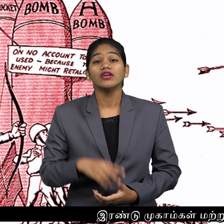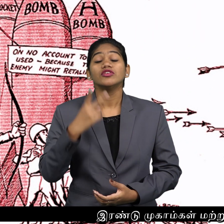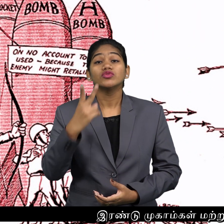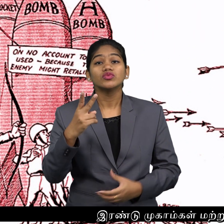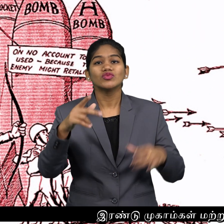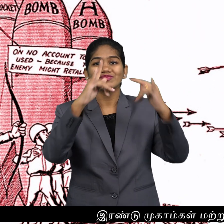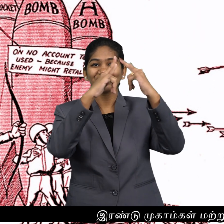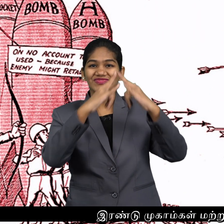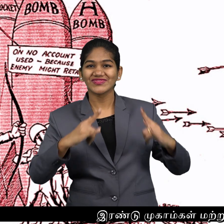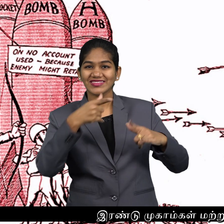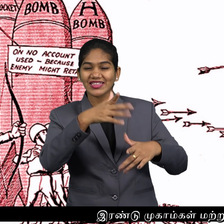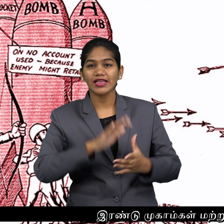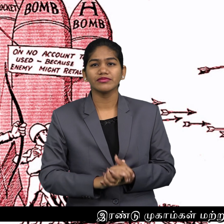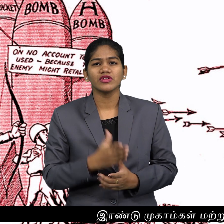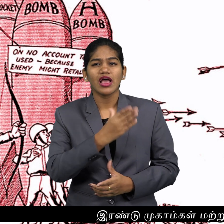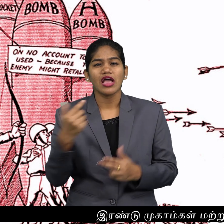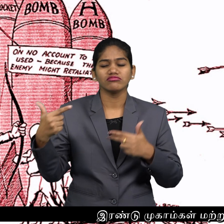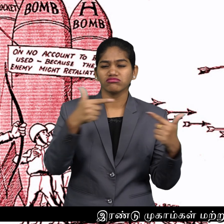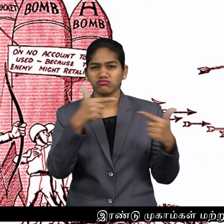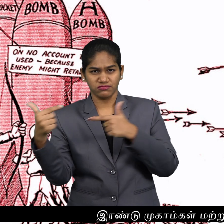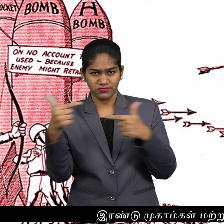2 முகாம்கள் மற்றும் பனிப்போர்